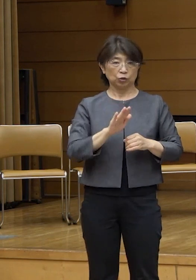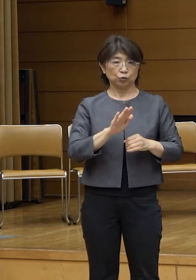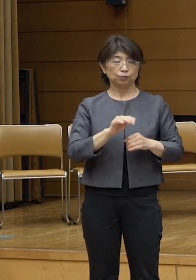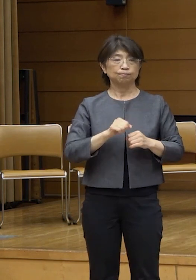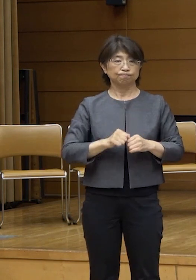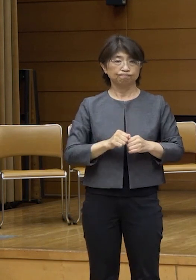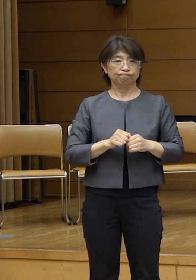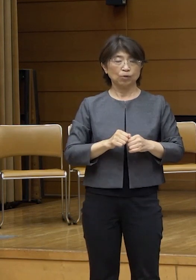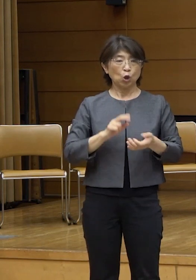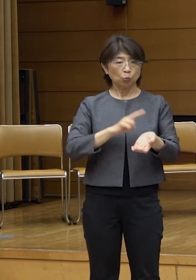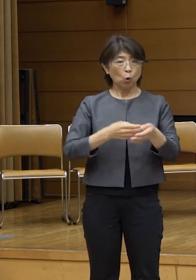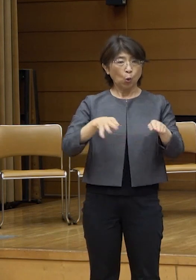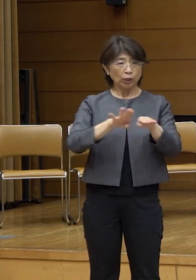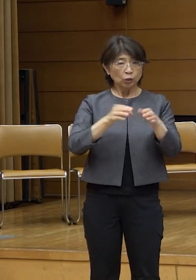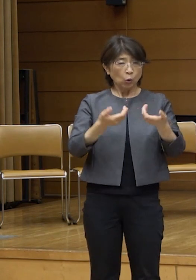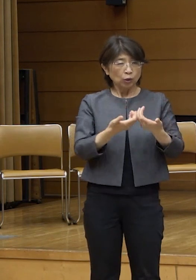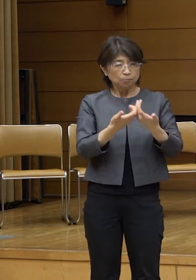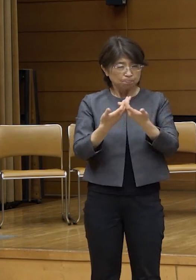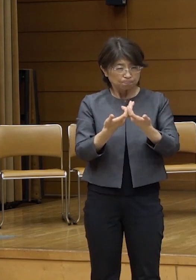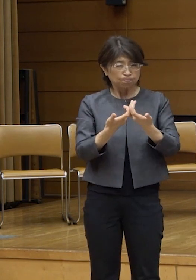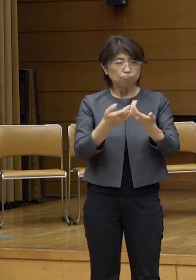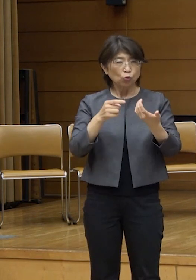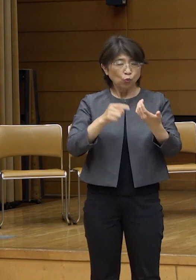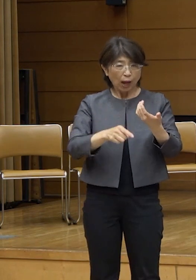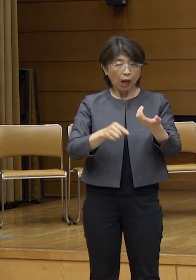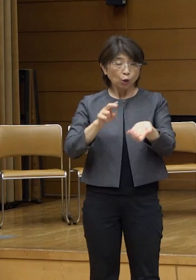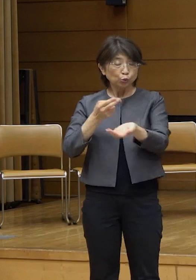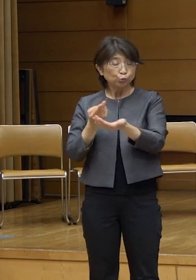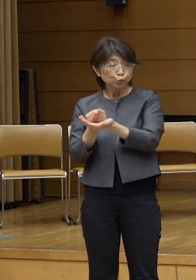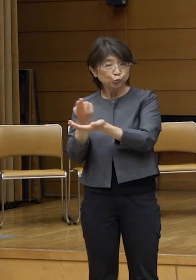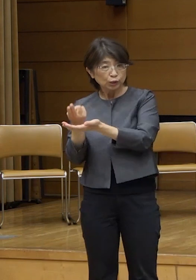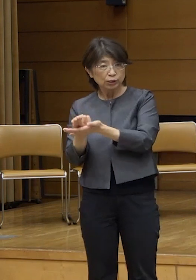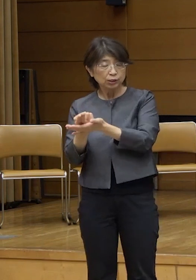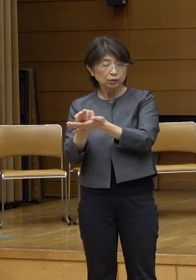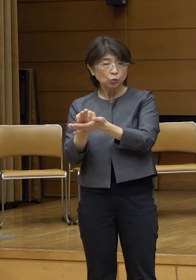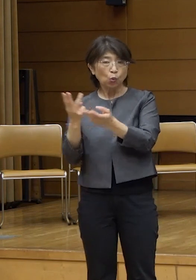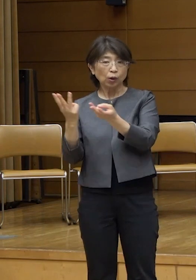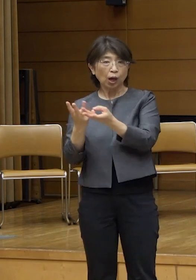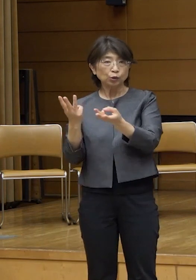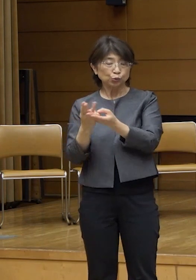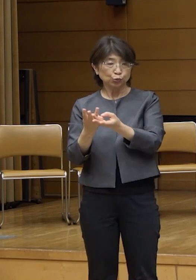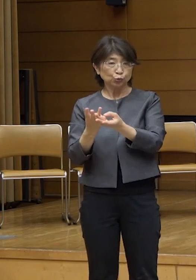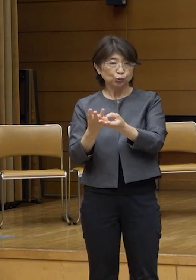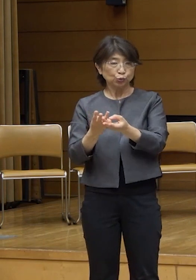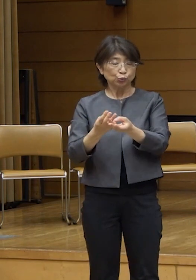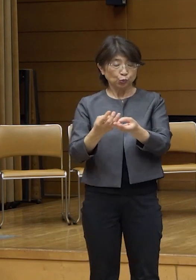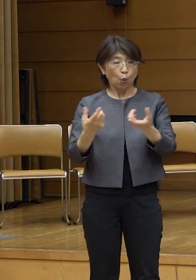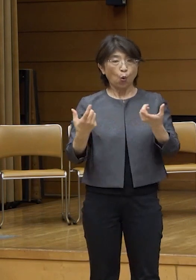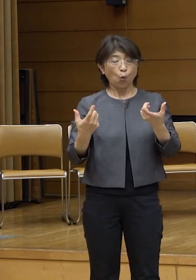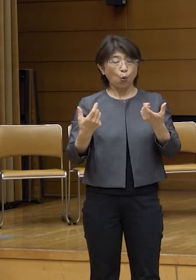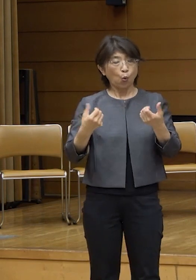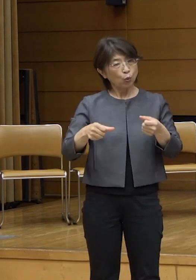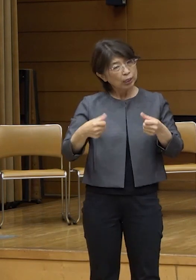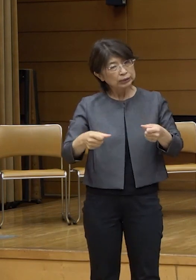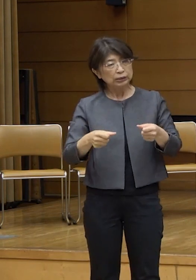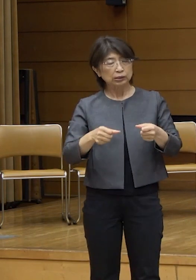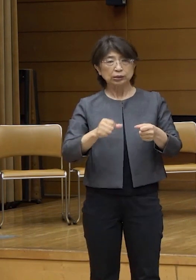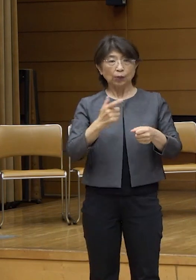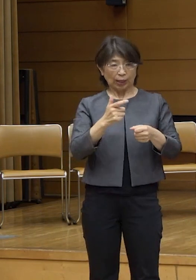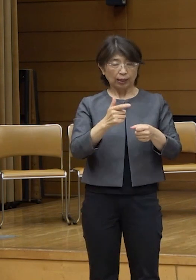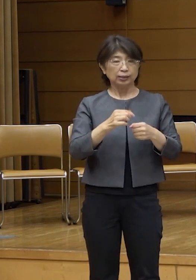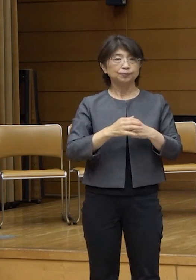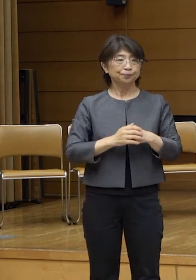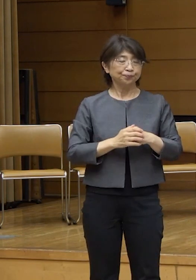迫については、これは入院患者数とイコールではなくて、先ほどおっしゃっていただいたように、今私には伺いませんけど、小児科なんか